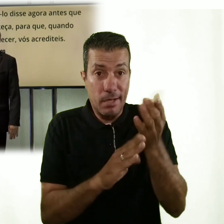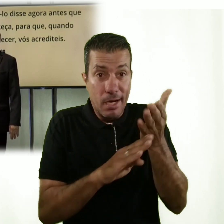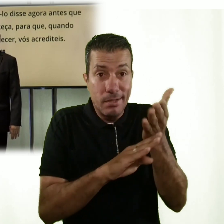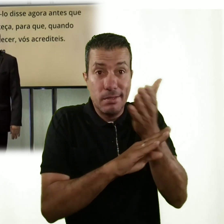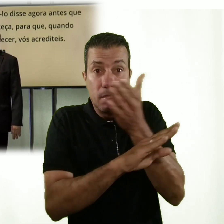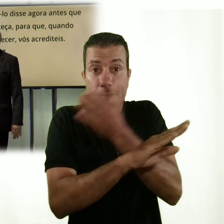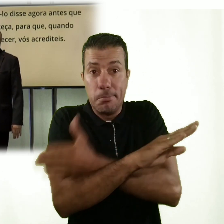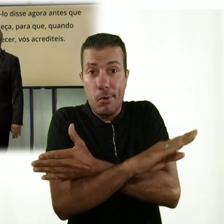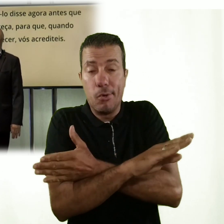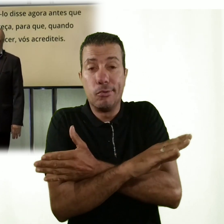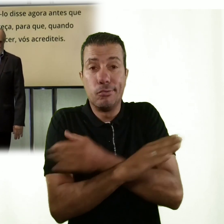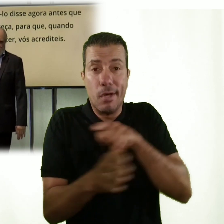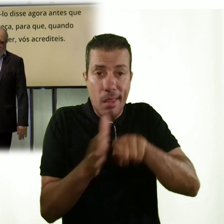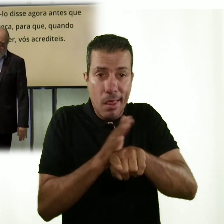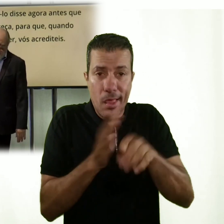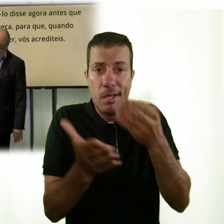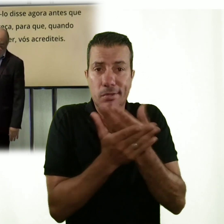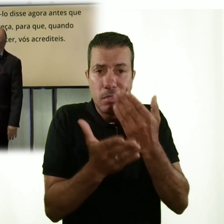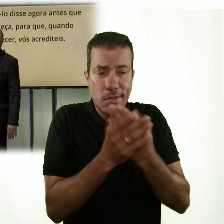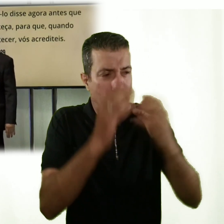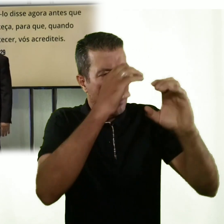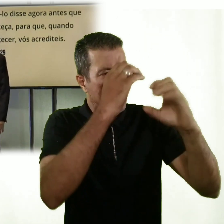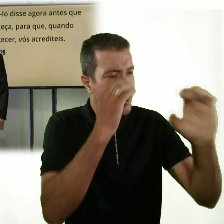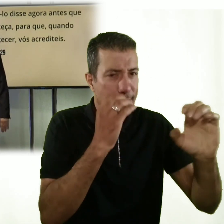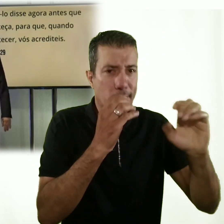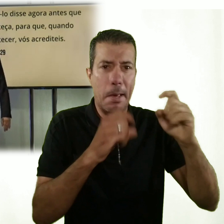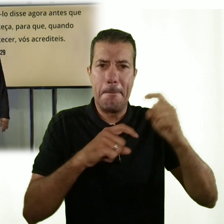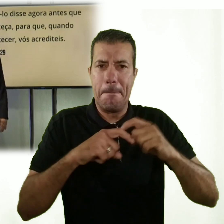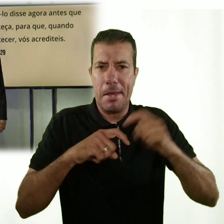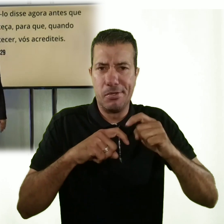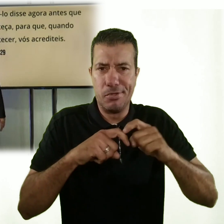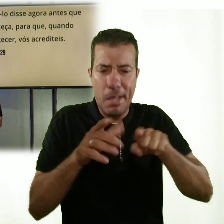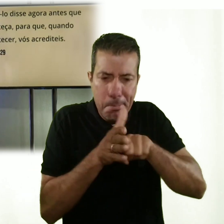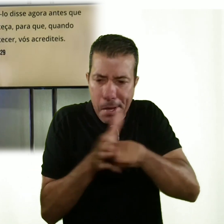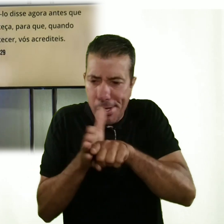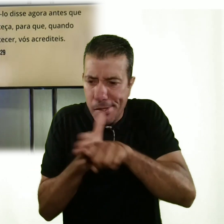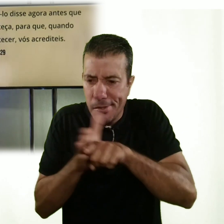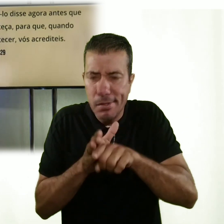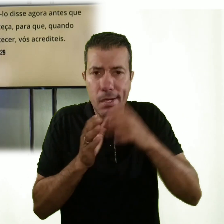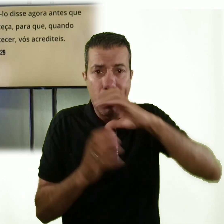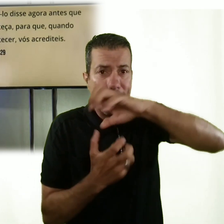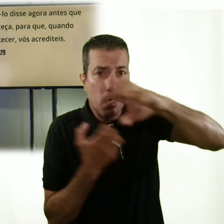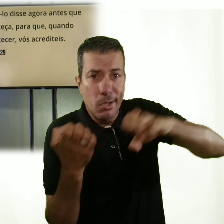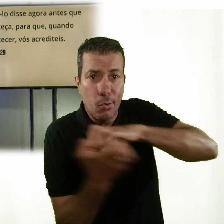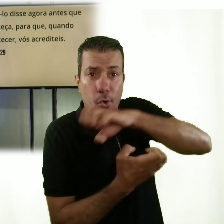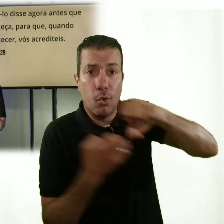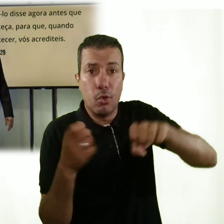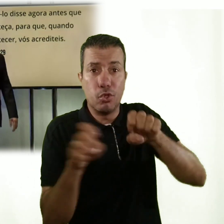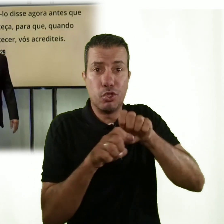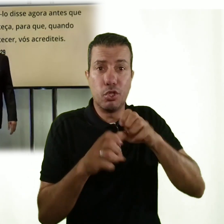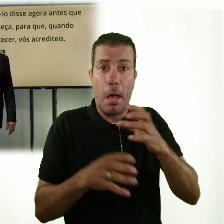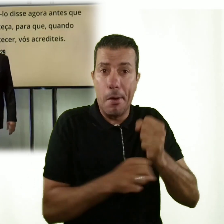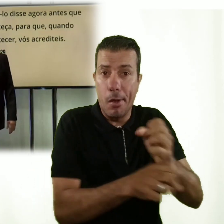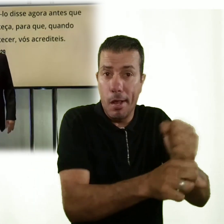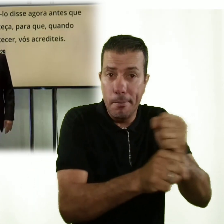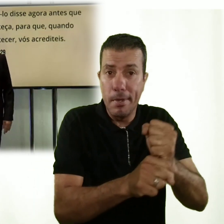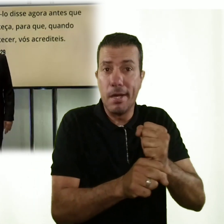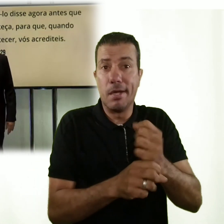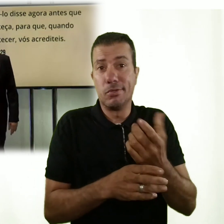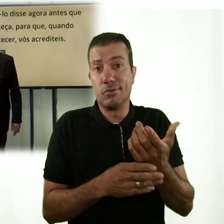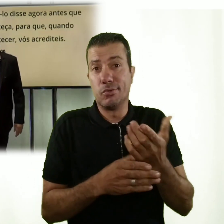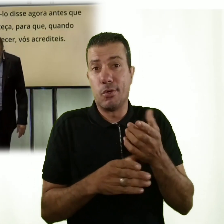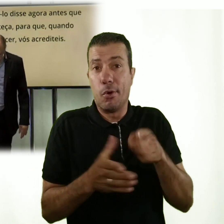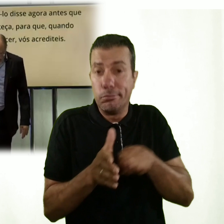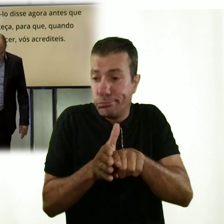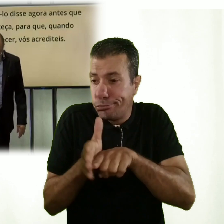ciência, astronomia, medicina preventiva, ecologia, orçamento, finanças, investimento. Você está